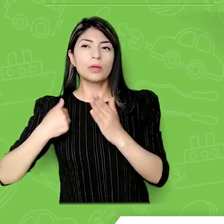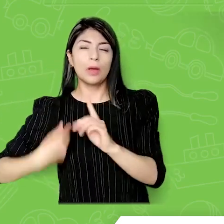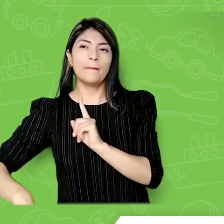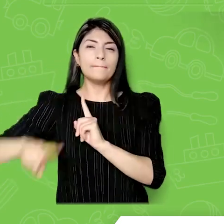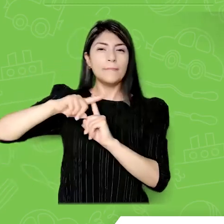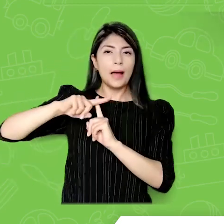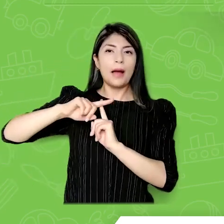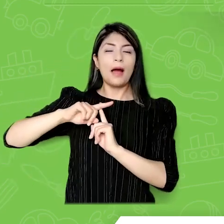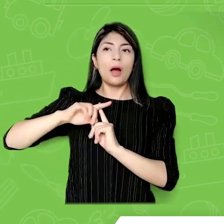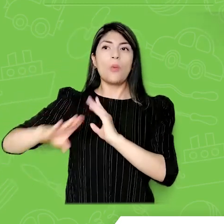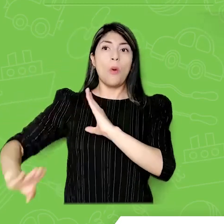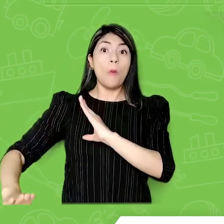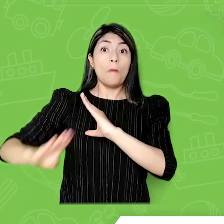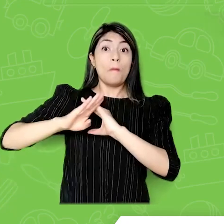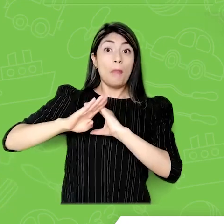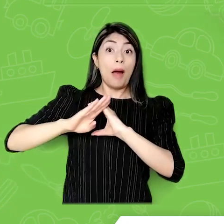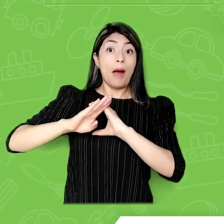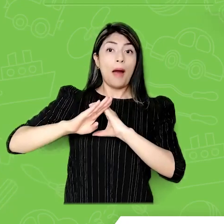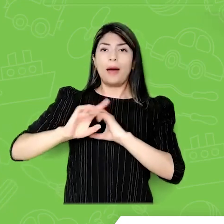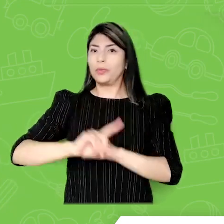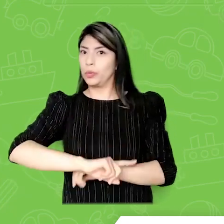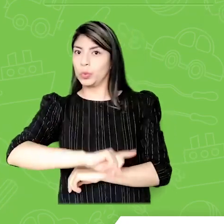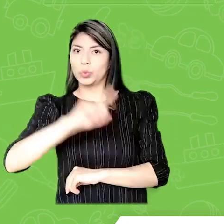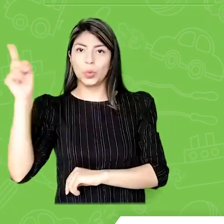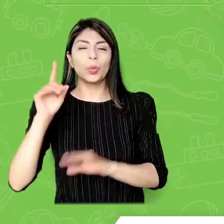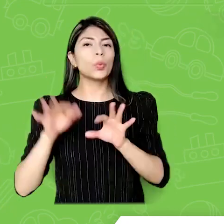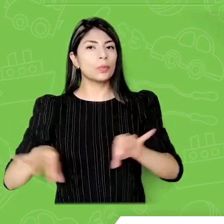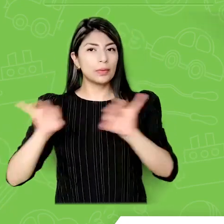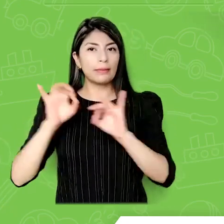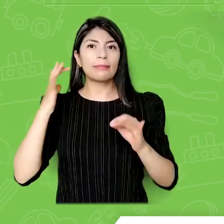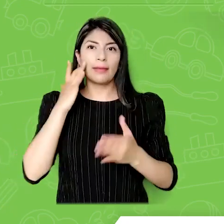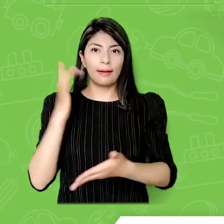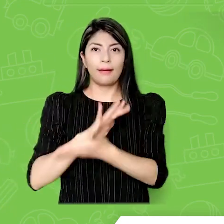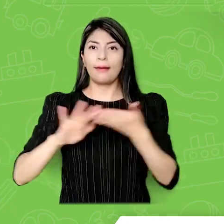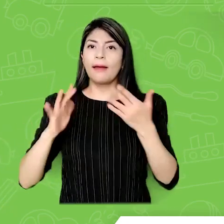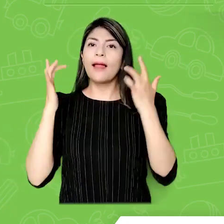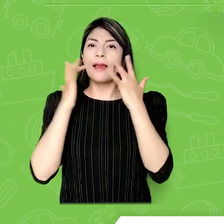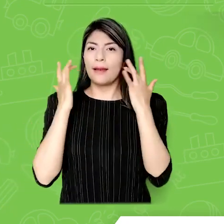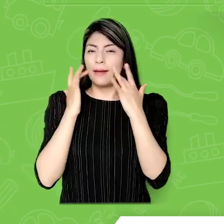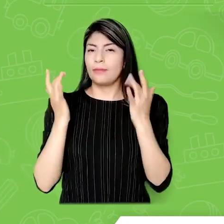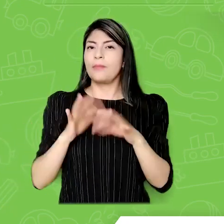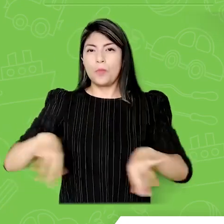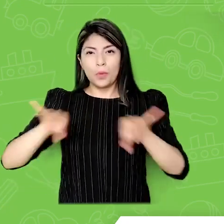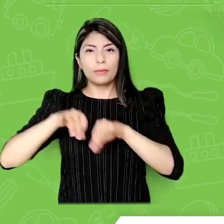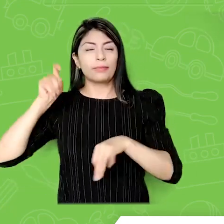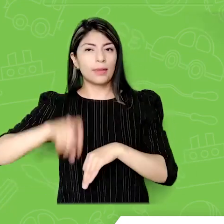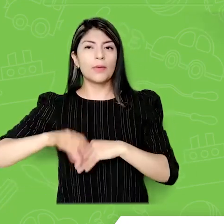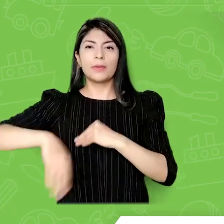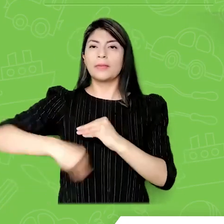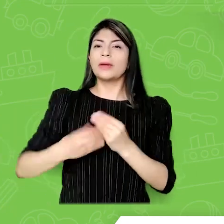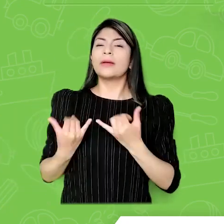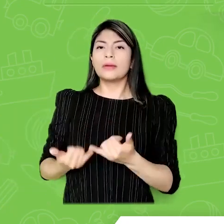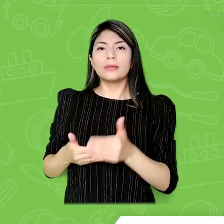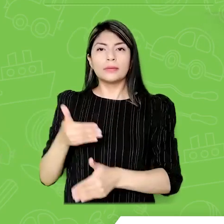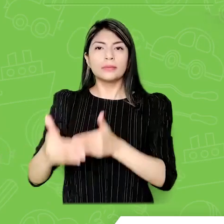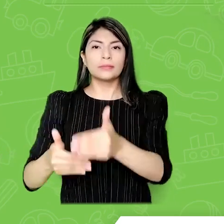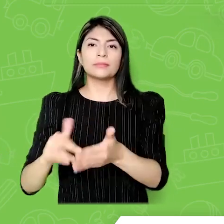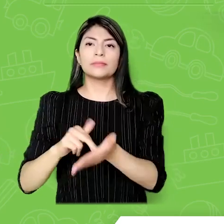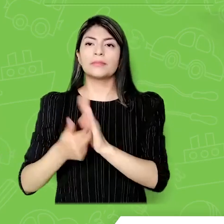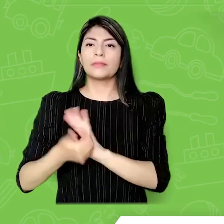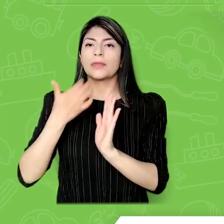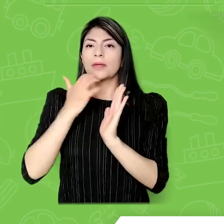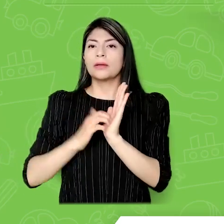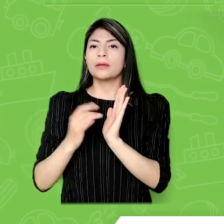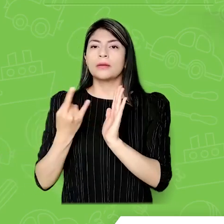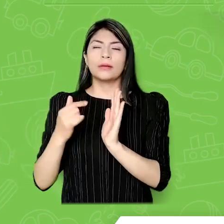posesionarse. 7. No encontrarse incurso en situaciones que generen conflicto de intereses durante las diferentes etapas